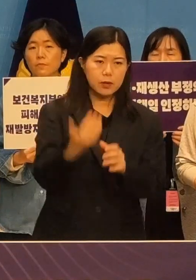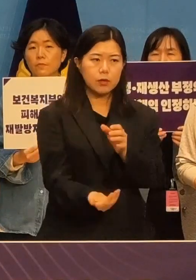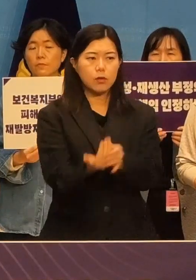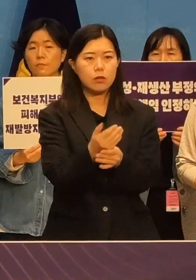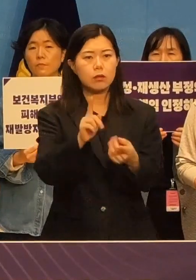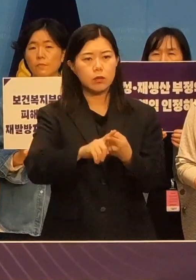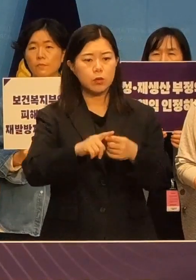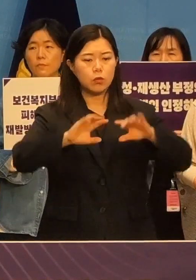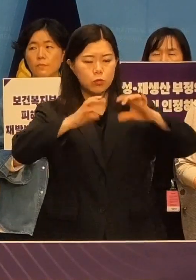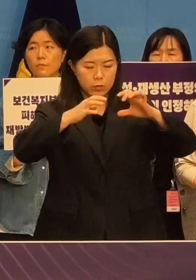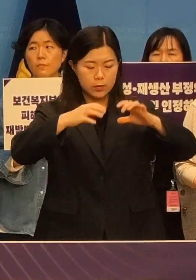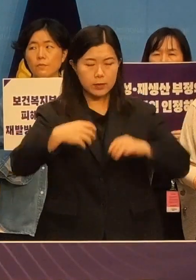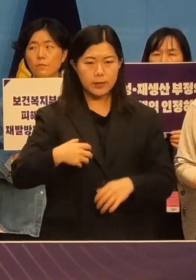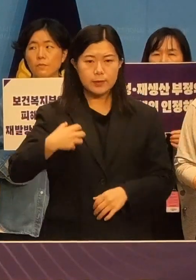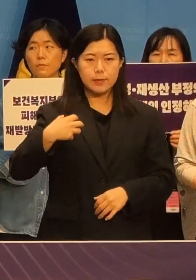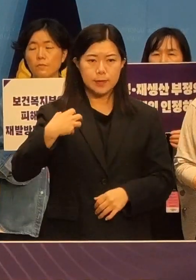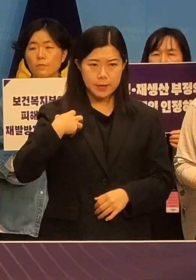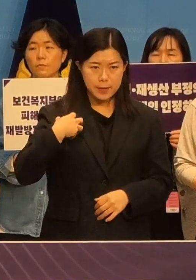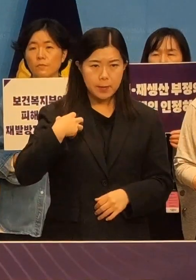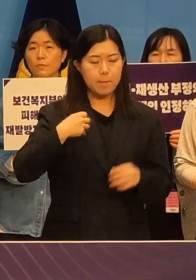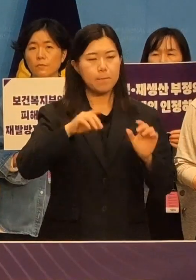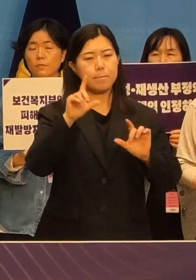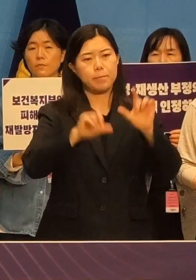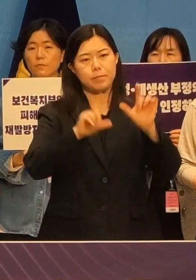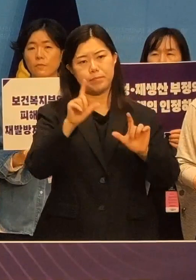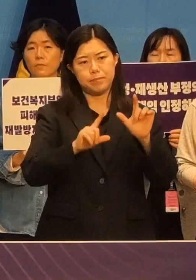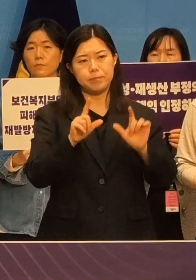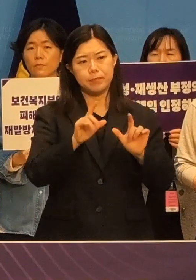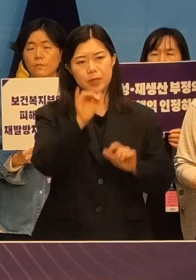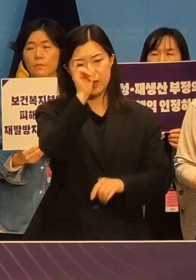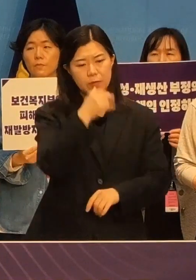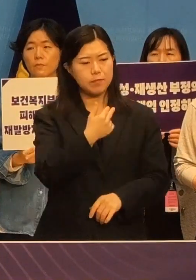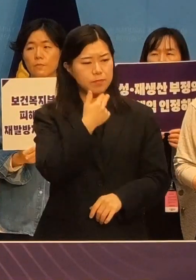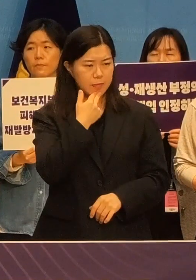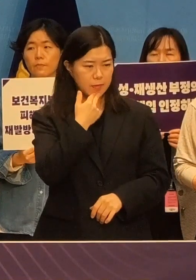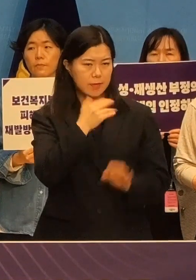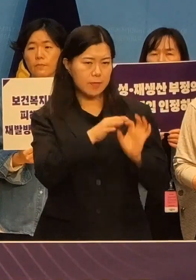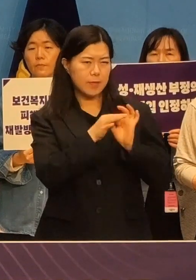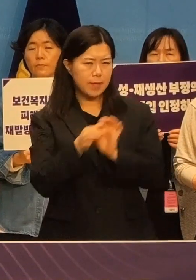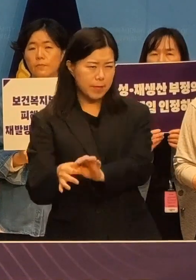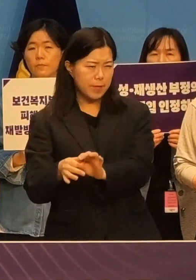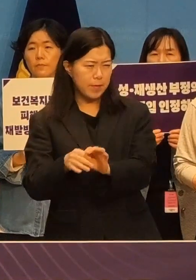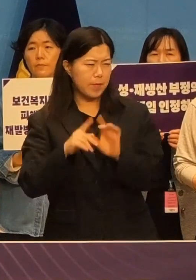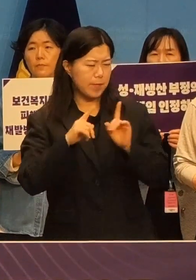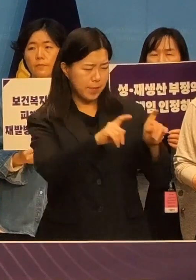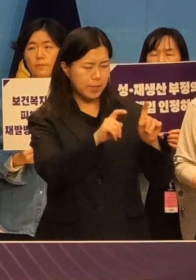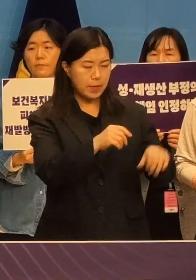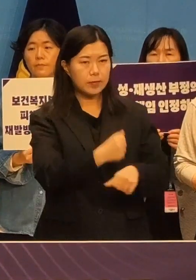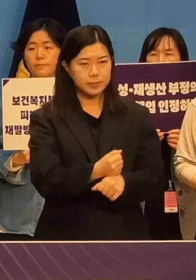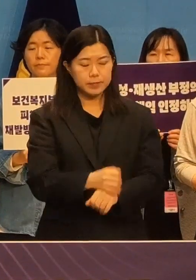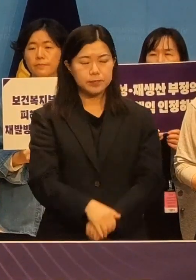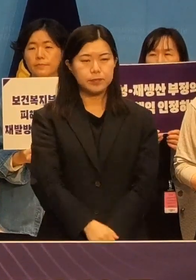국가가 책임 있는 태도를 보이는지 끝까지 지켜보도록 하겠습니다.